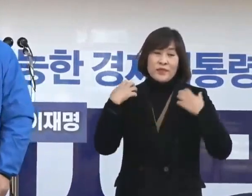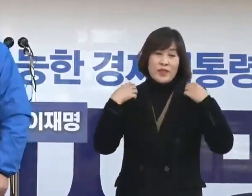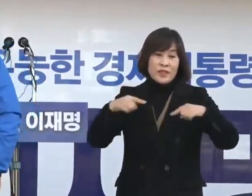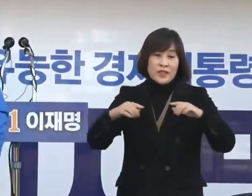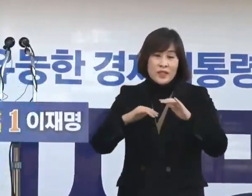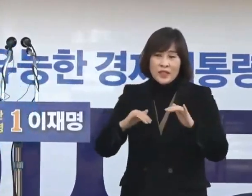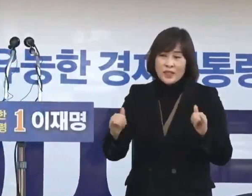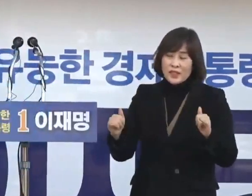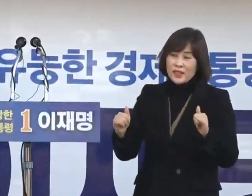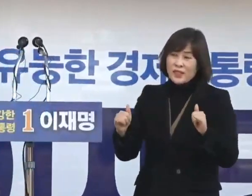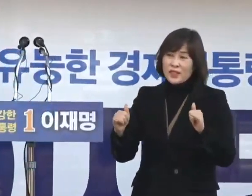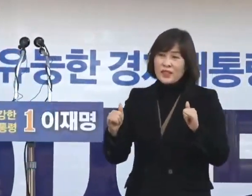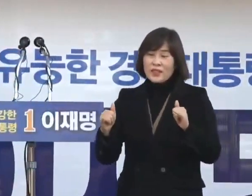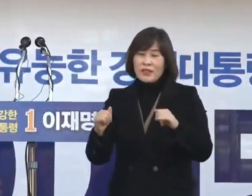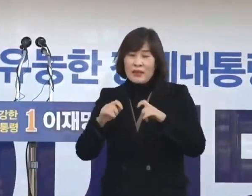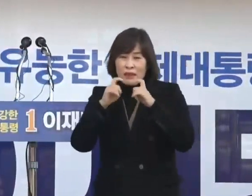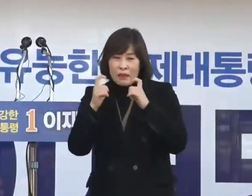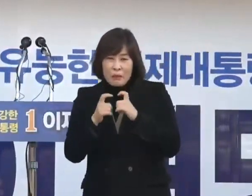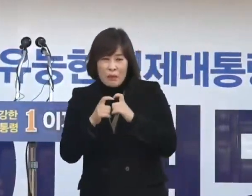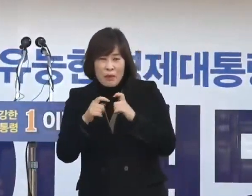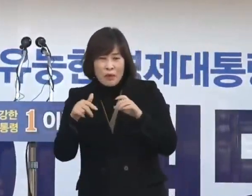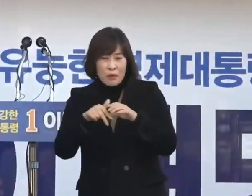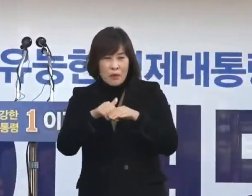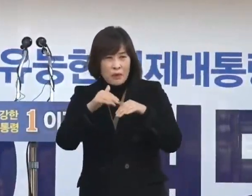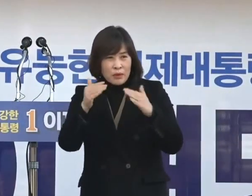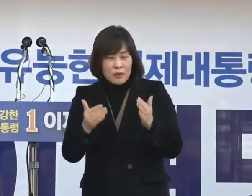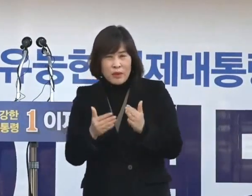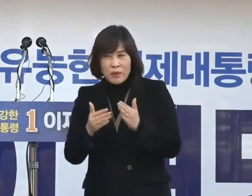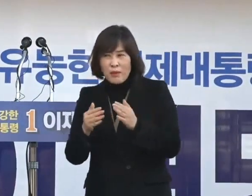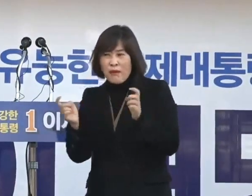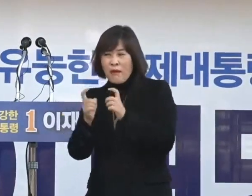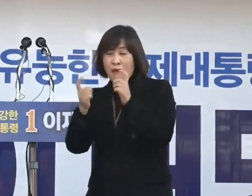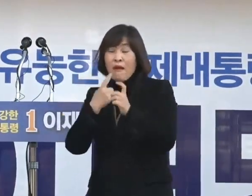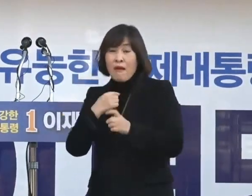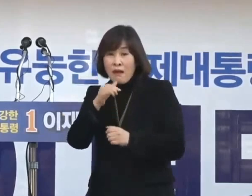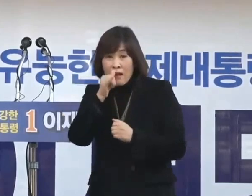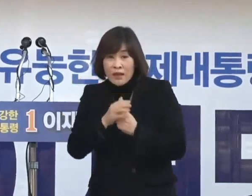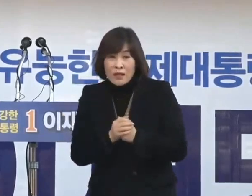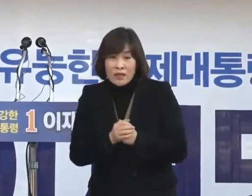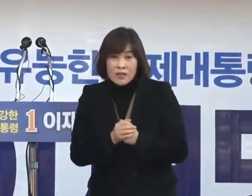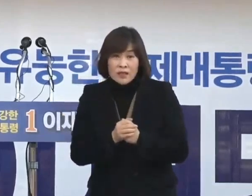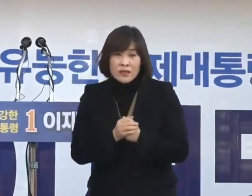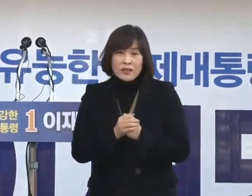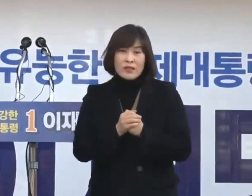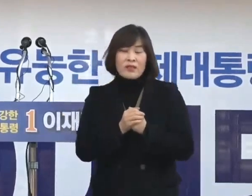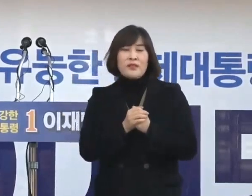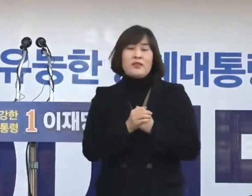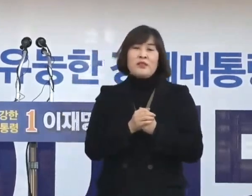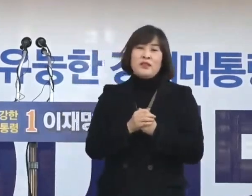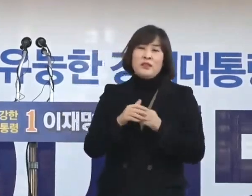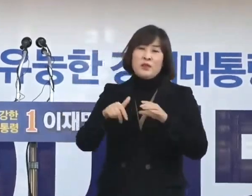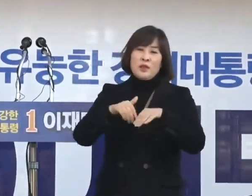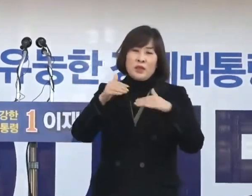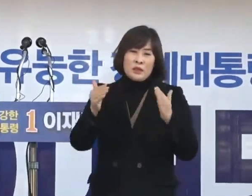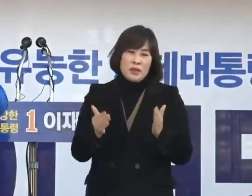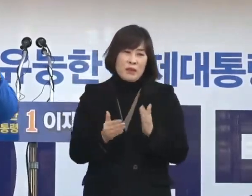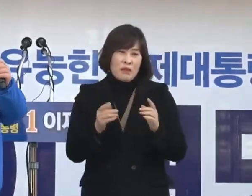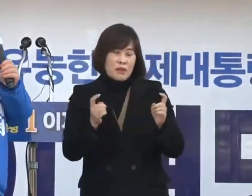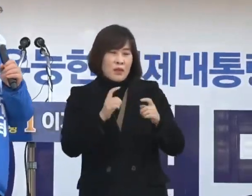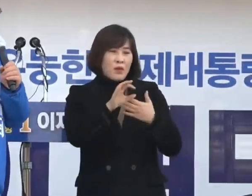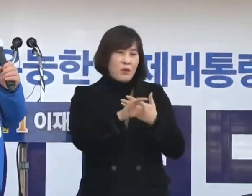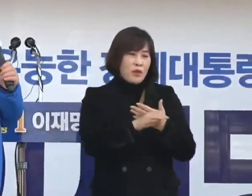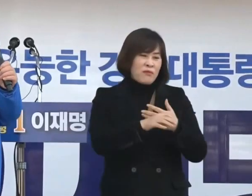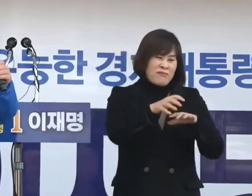정치인들이 사교 집단, 종교 집단하고 안 싸우는 거 아시죠? 그렇게 하면은 조직해가지고